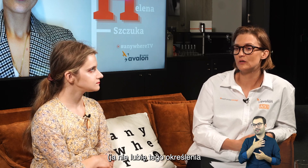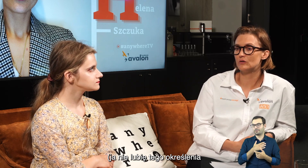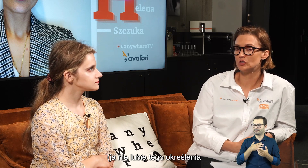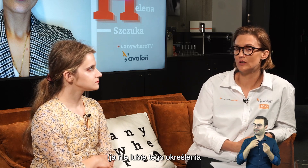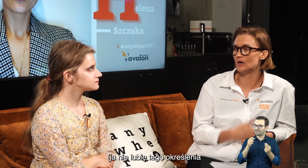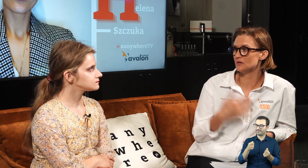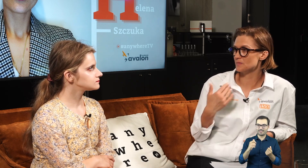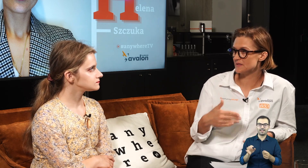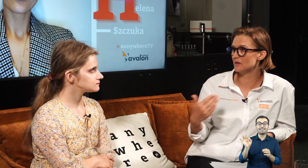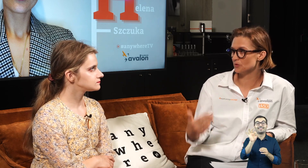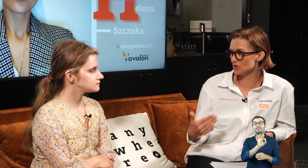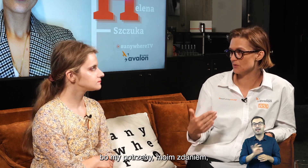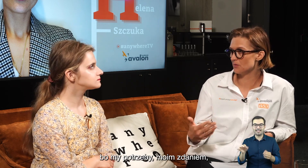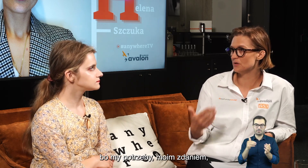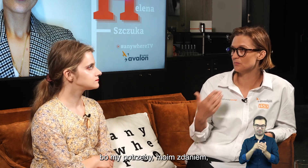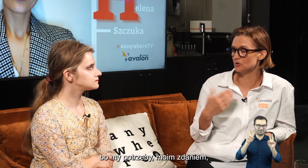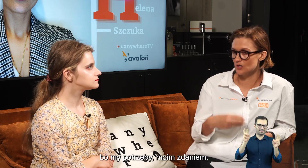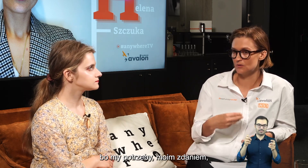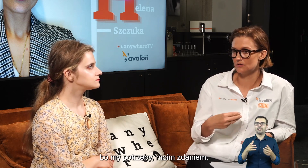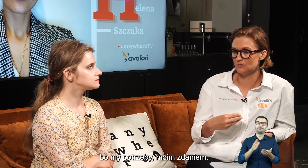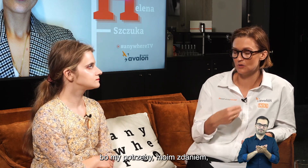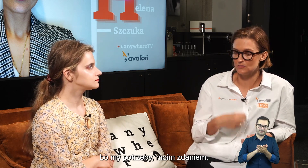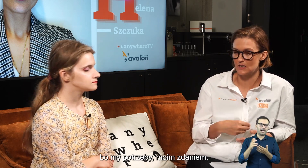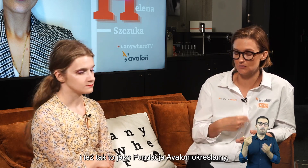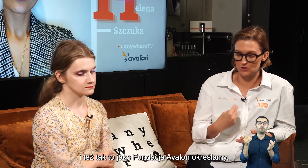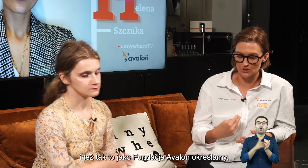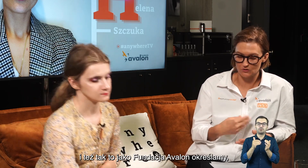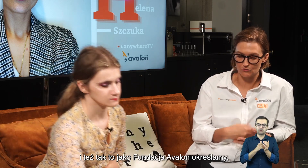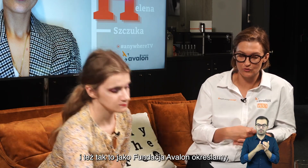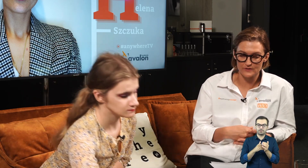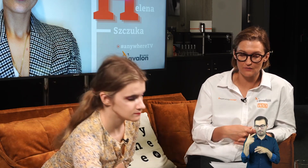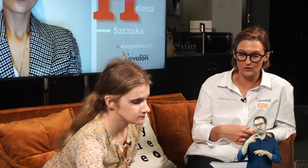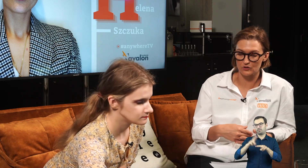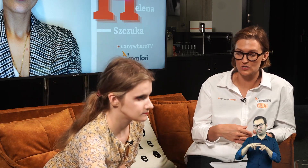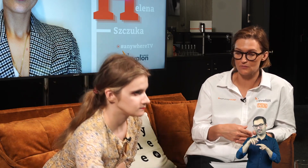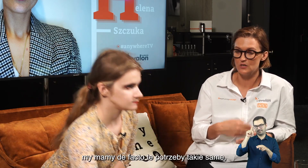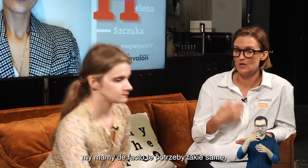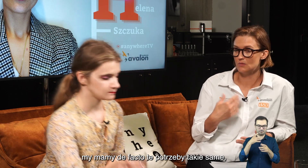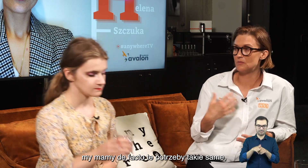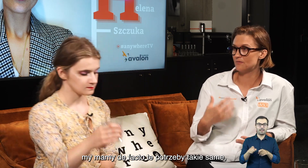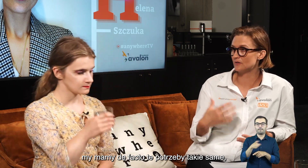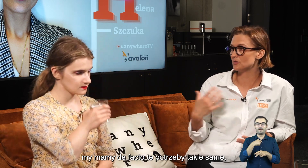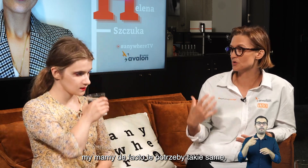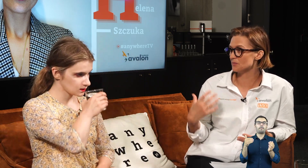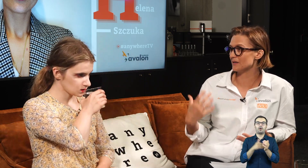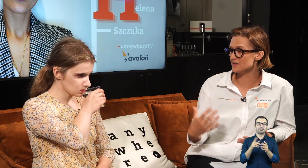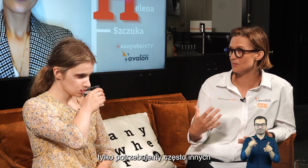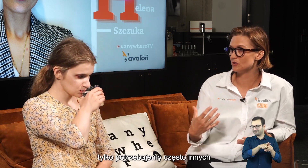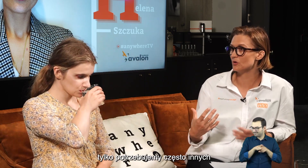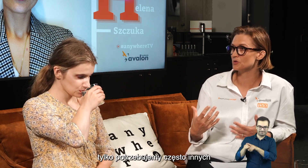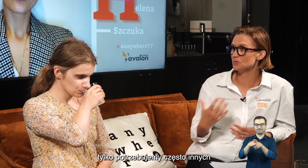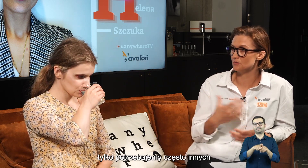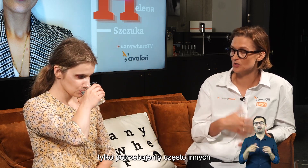nie lubię tego określenia, specjalne potrzeby, bo my potrzeby, moim zdaniem, my też tak to w Fundacji Avalon określamy, my mamy de facto te potrzeby takie